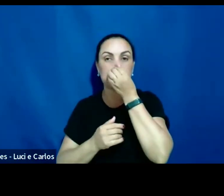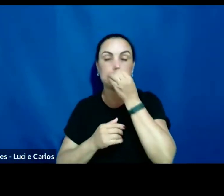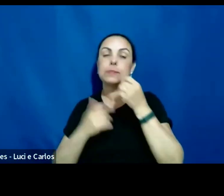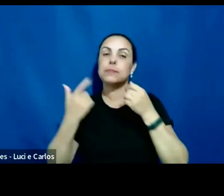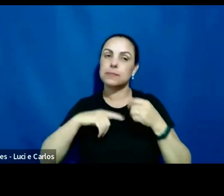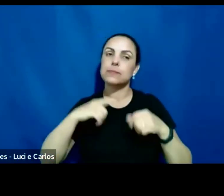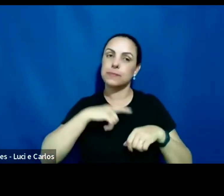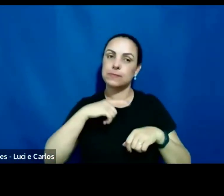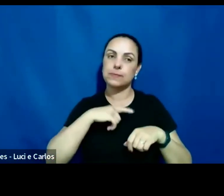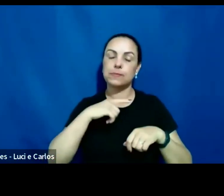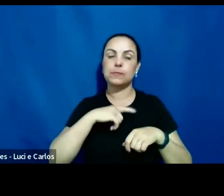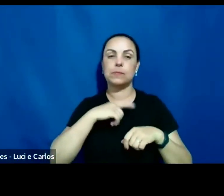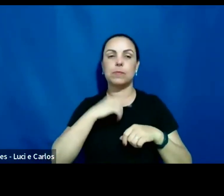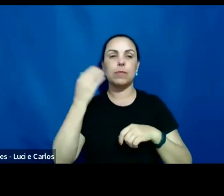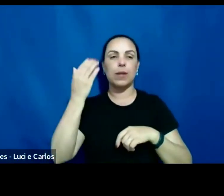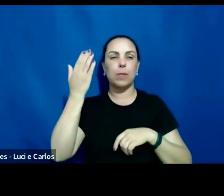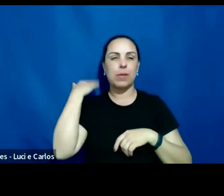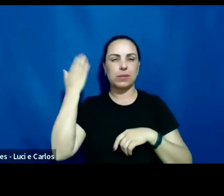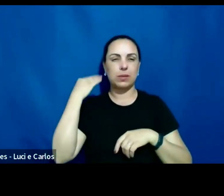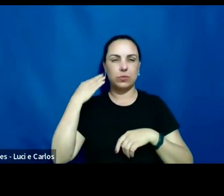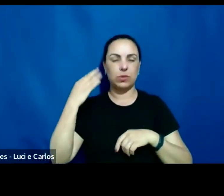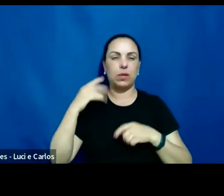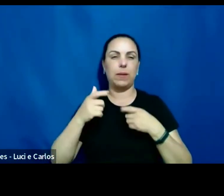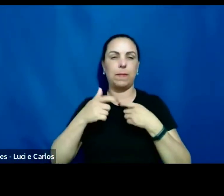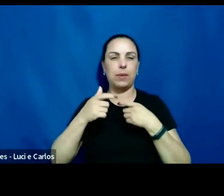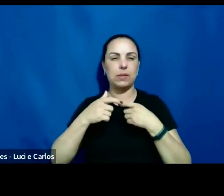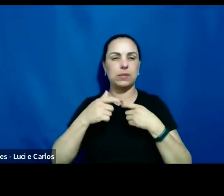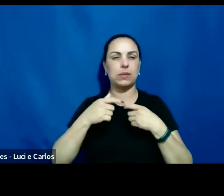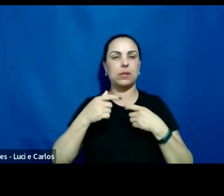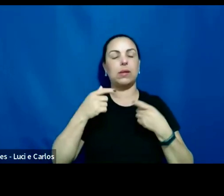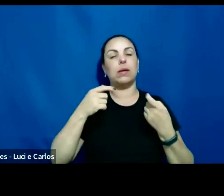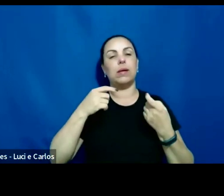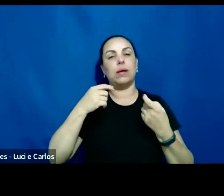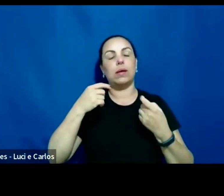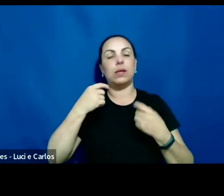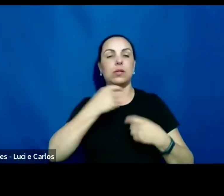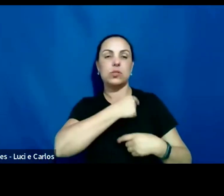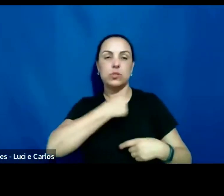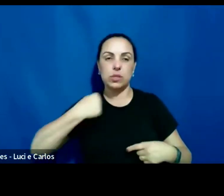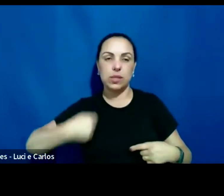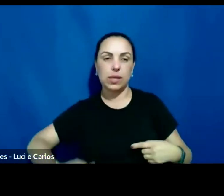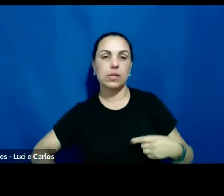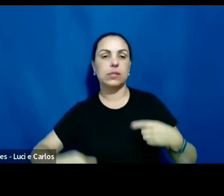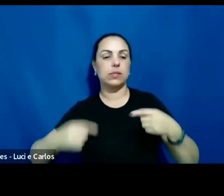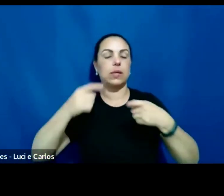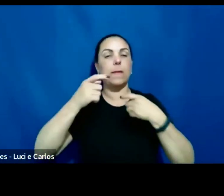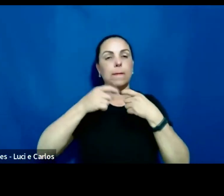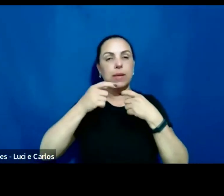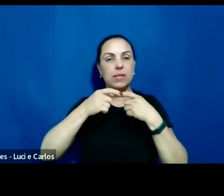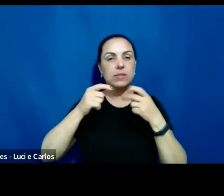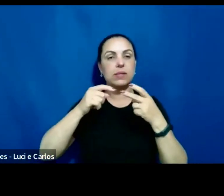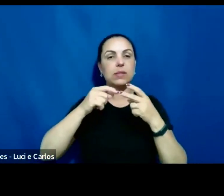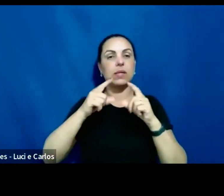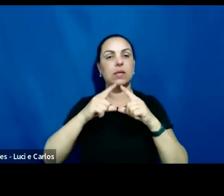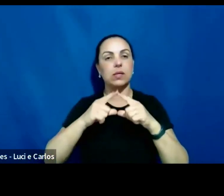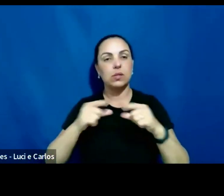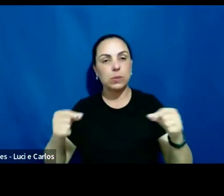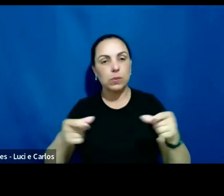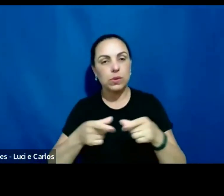chinesa já utiliza há muitos anos. São as ervas. Ervas aromáticas. Então, por